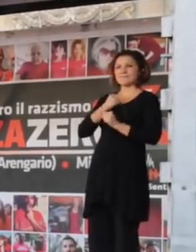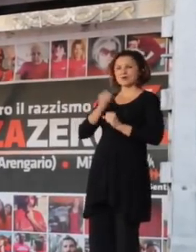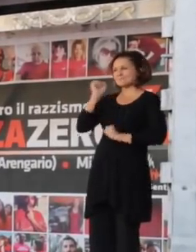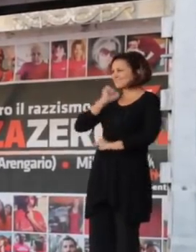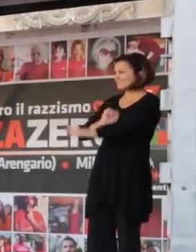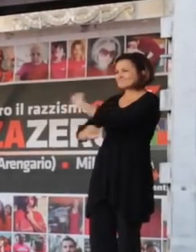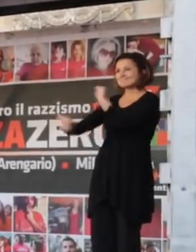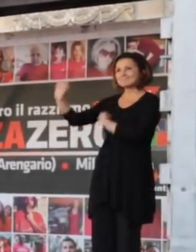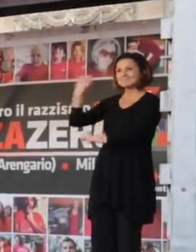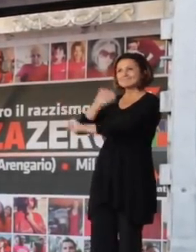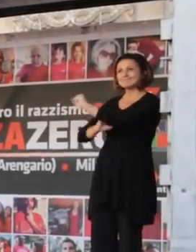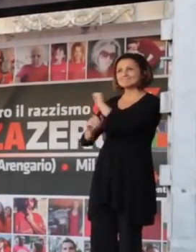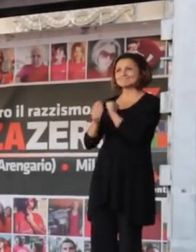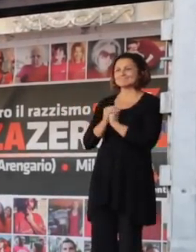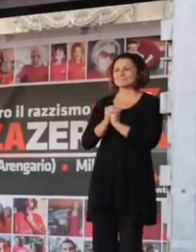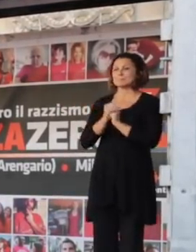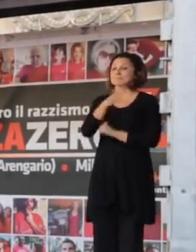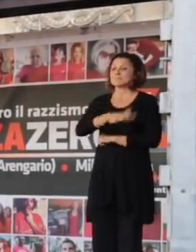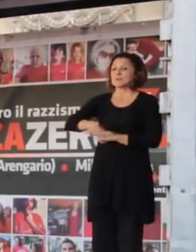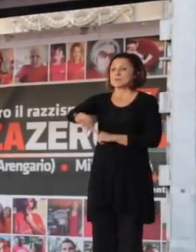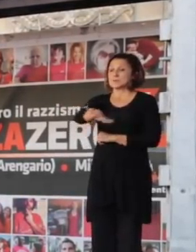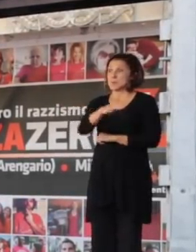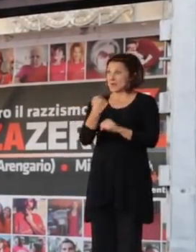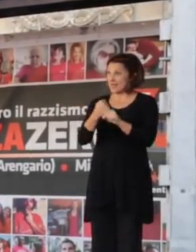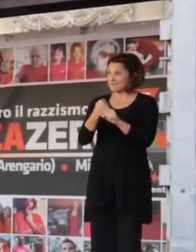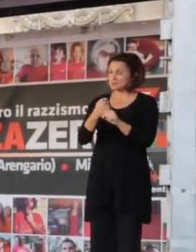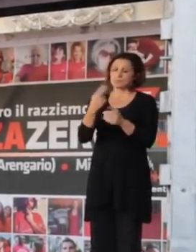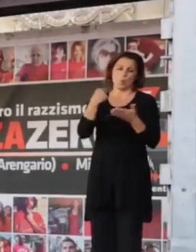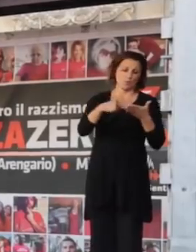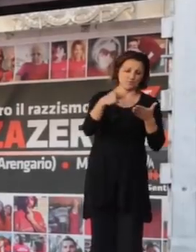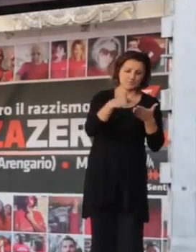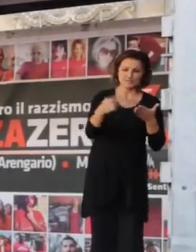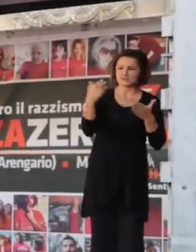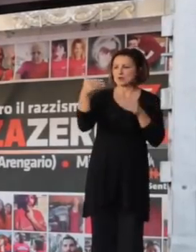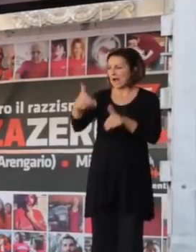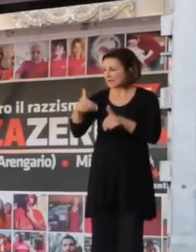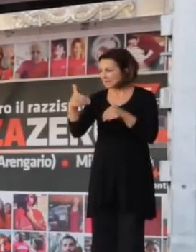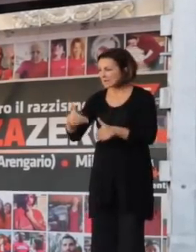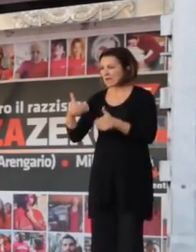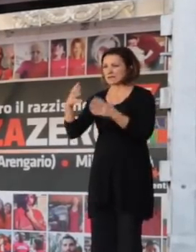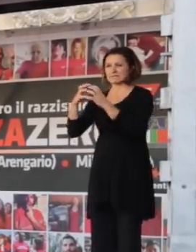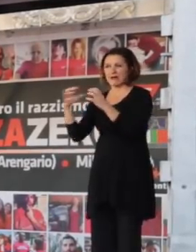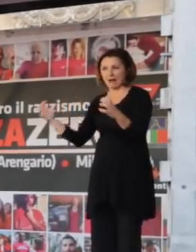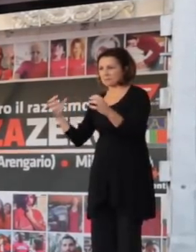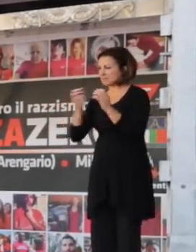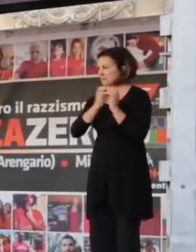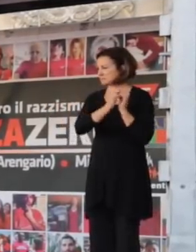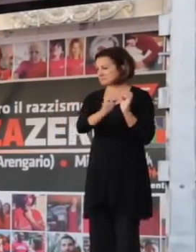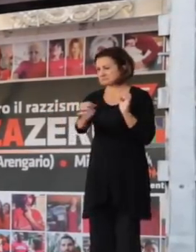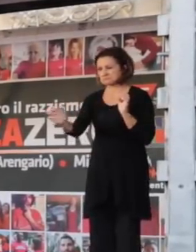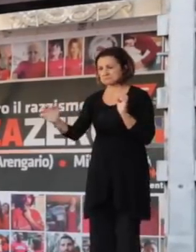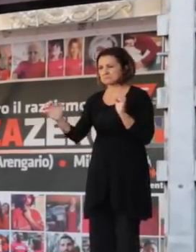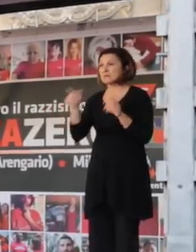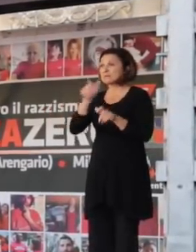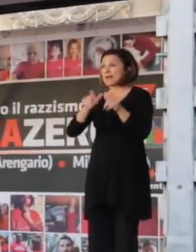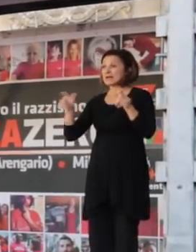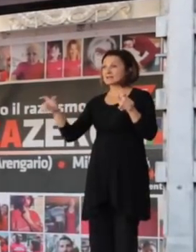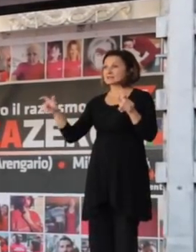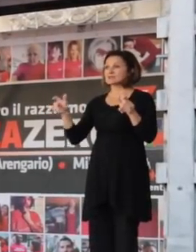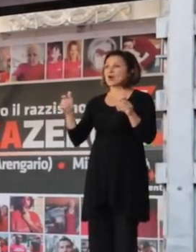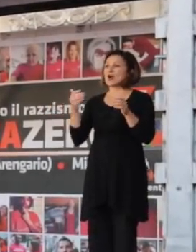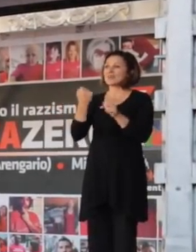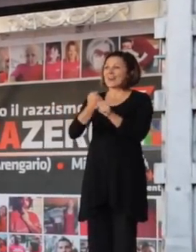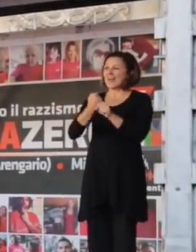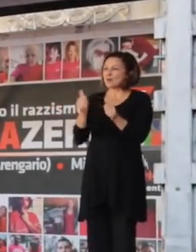Perché vedete, nei luoghi di lavoro, nelle fabbriche, negli uffici, nei cantieri, chi lavora gomito a gomito si sente